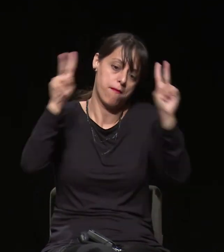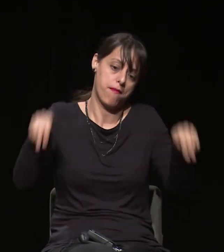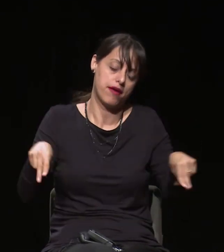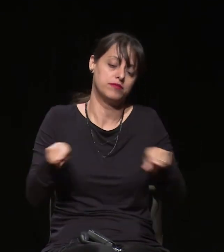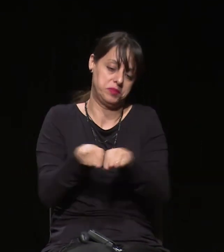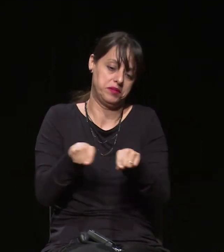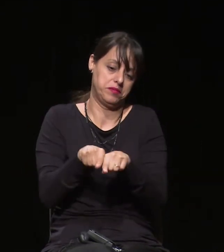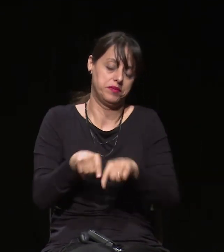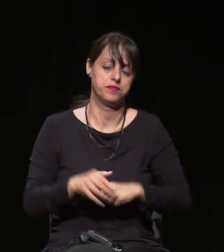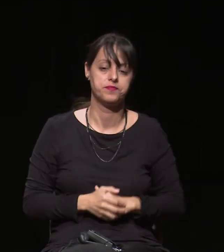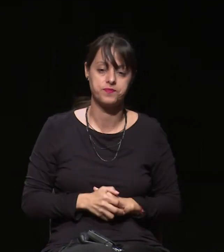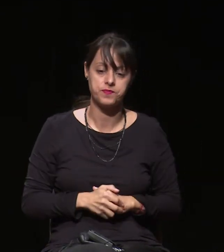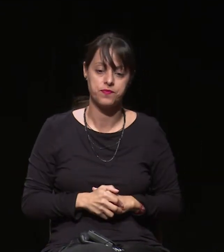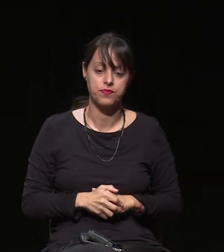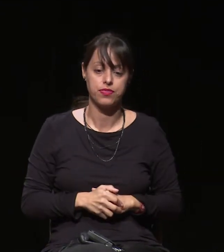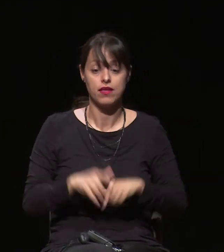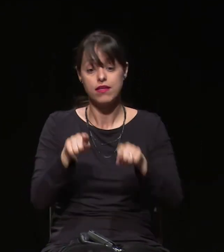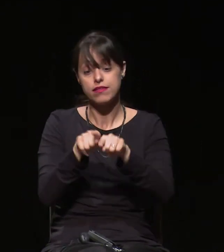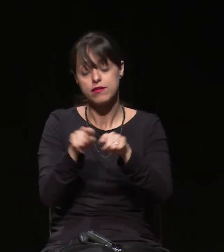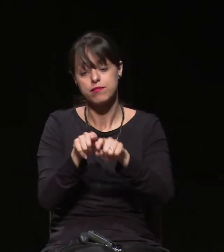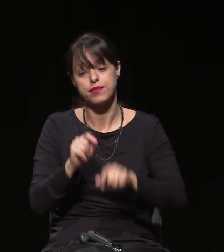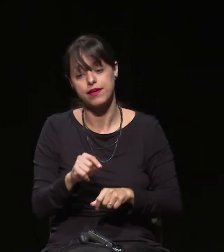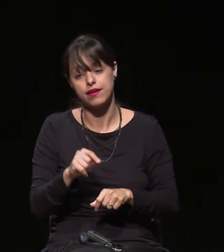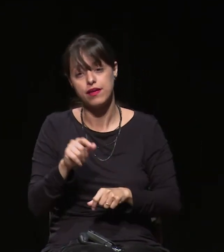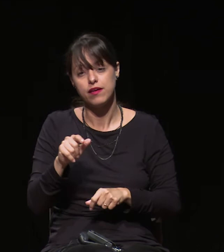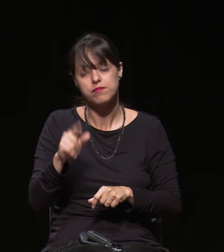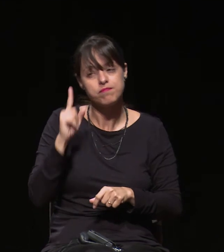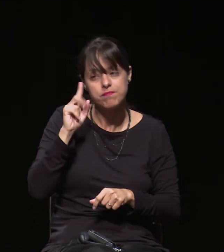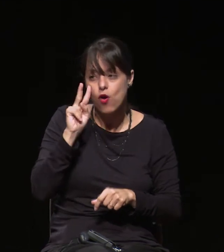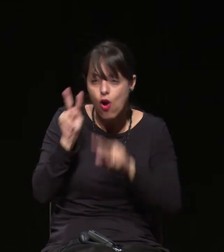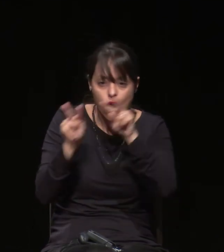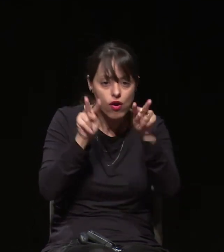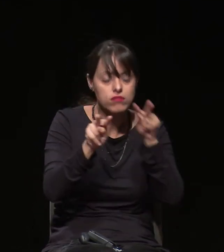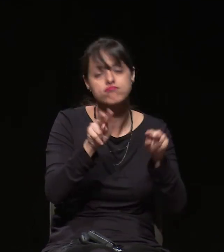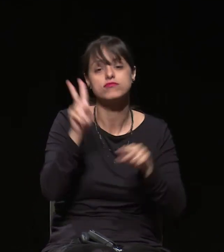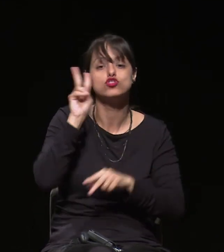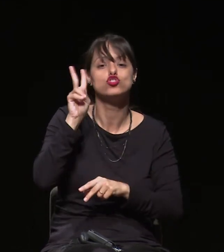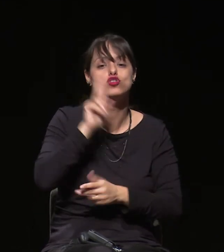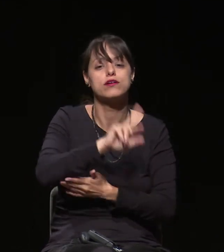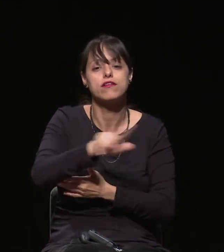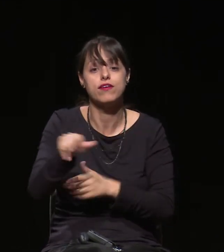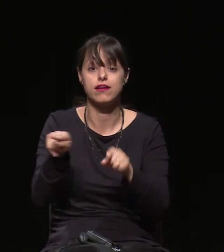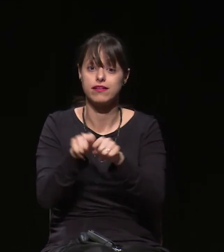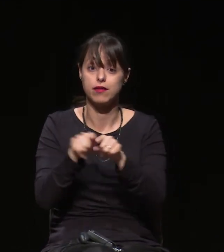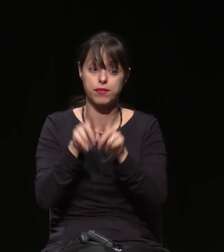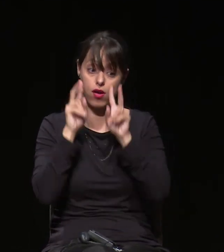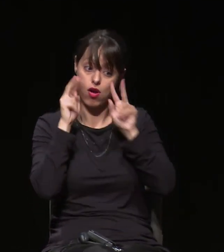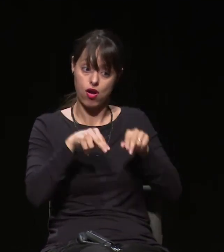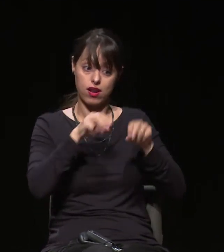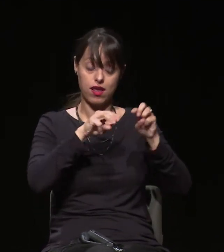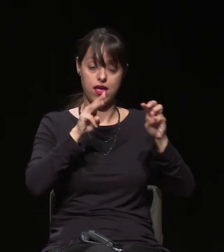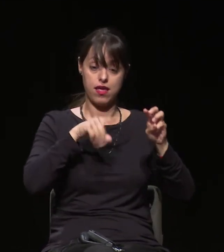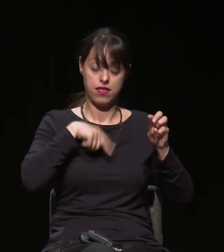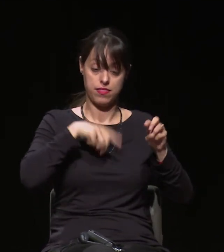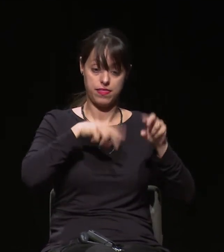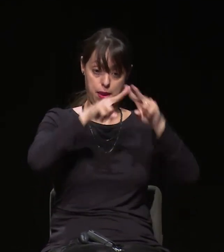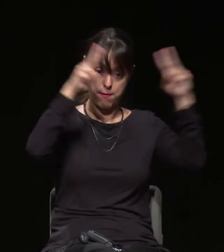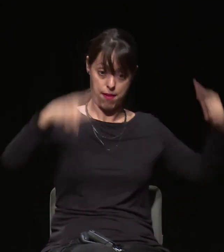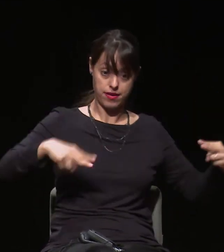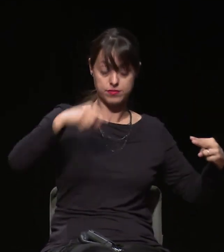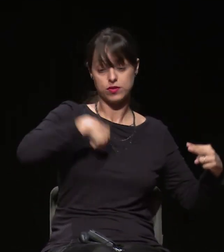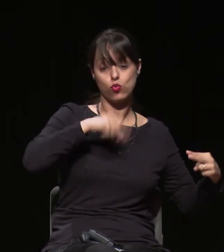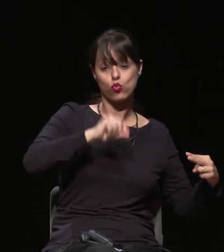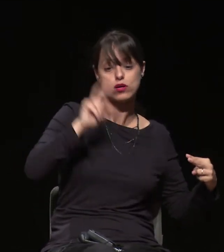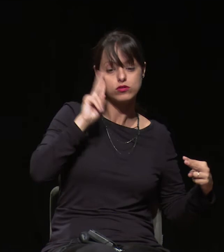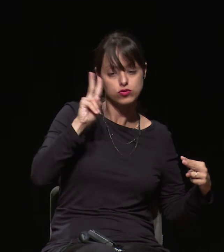Significará pensar nas várias histórias, mas, igualmente, na história dessa instituição que teve e tem